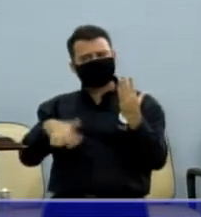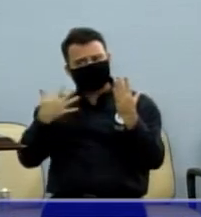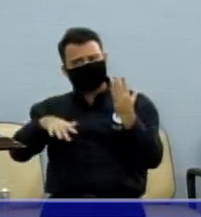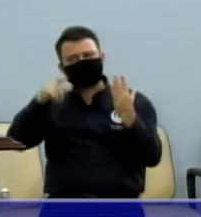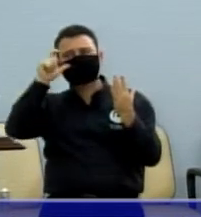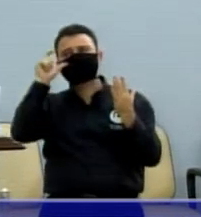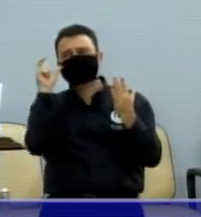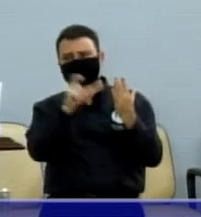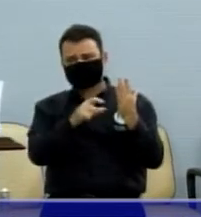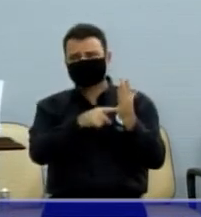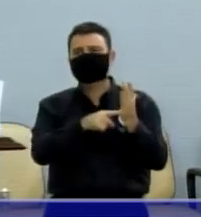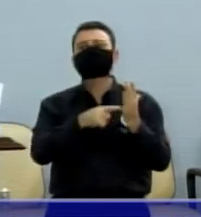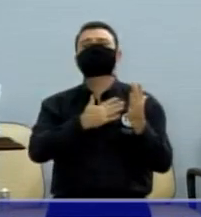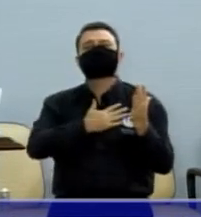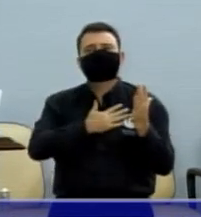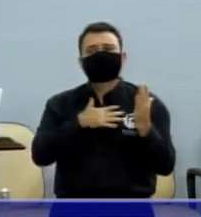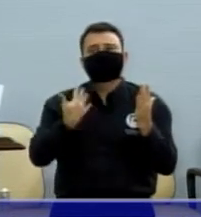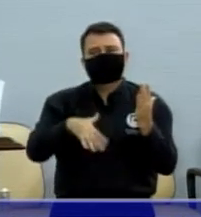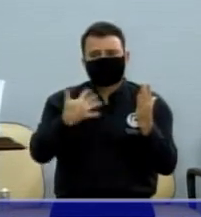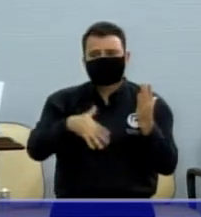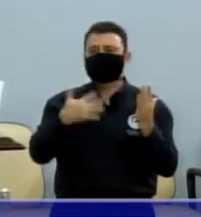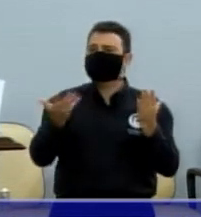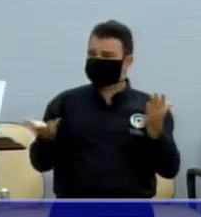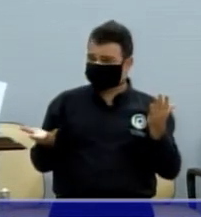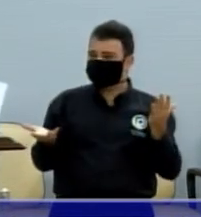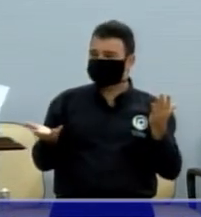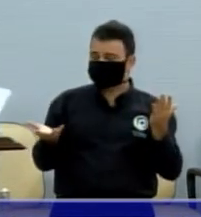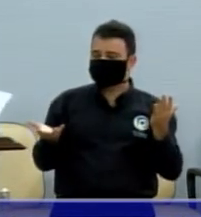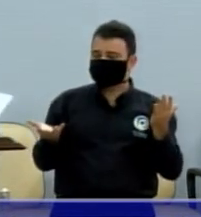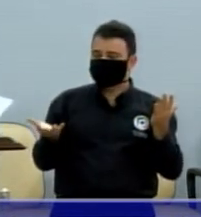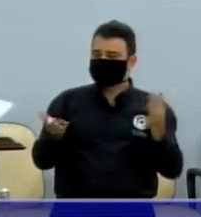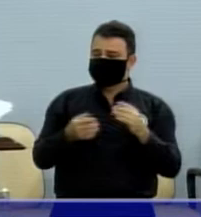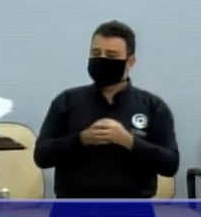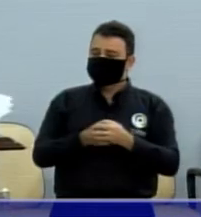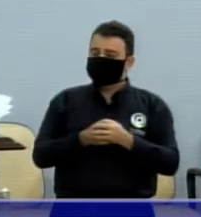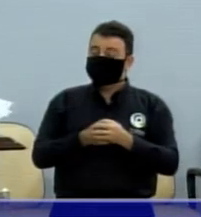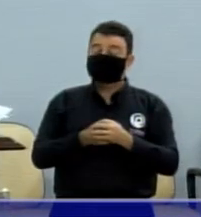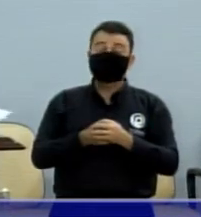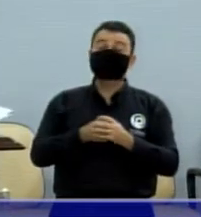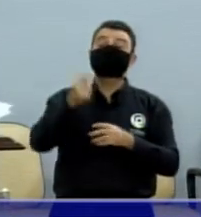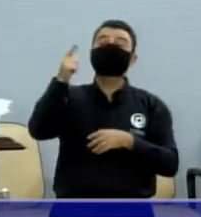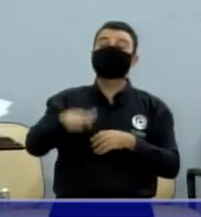Por isso, eu estou registrando aqui agora. Isso tudo vai ao encontro